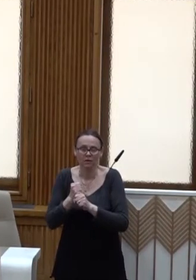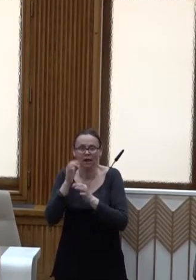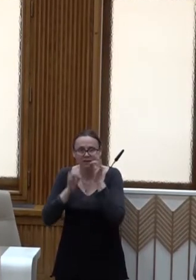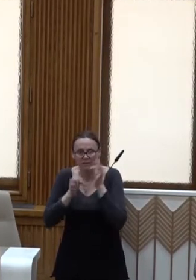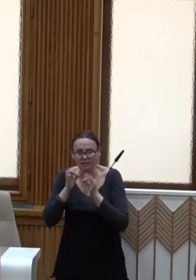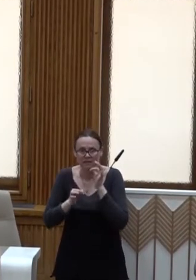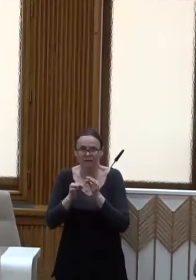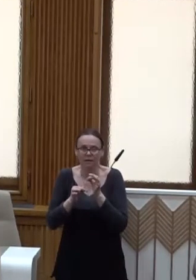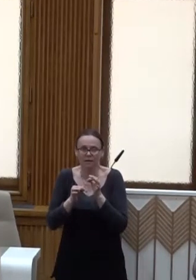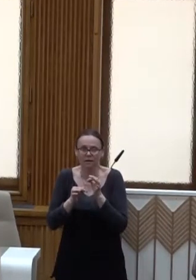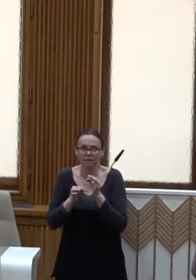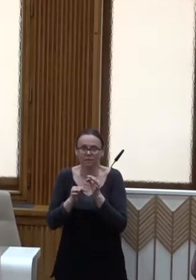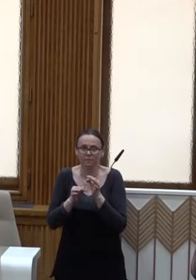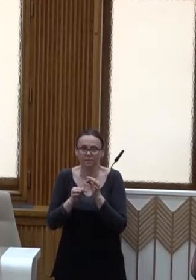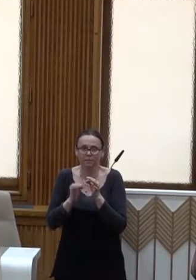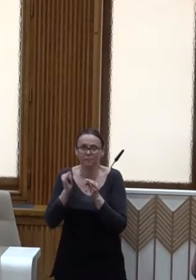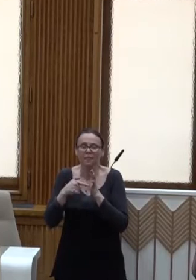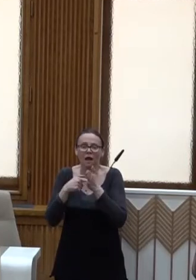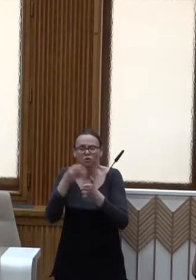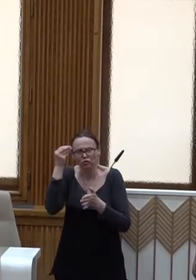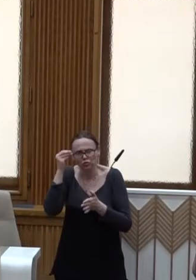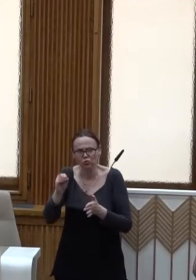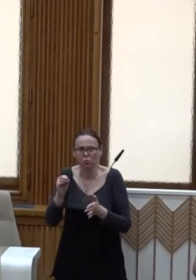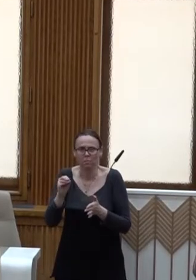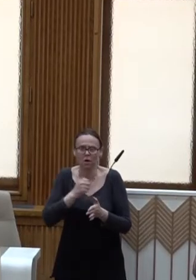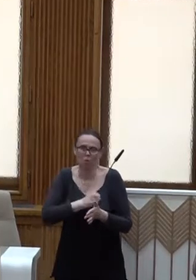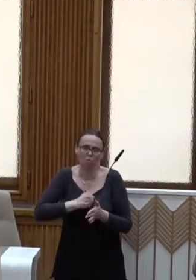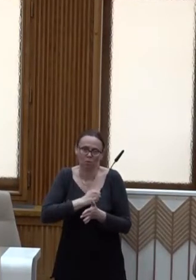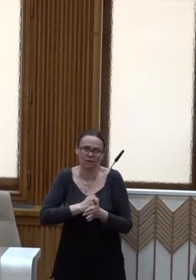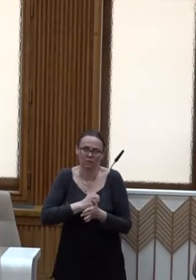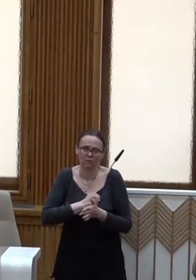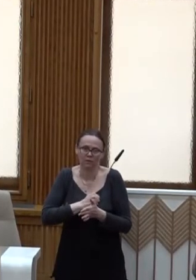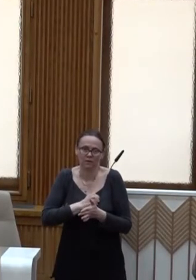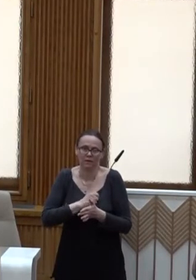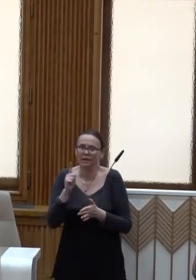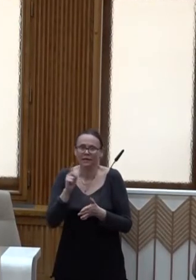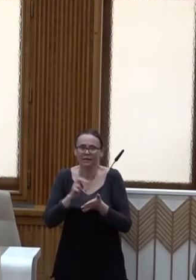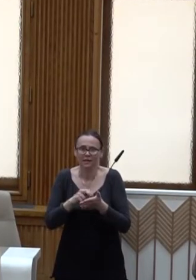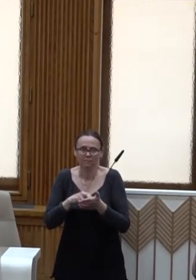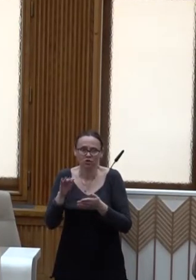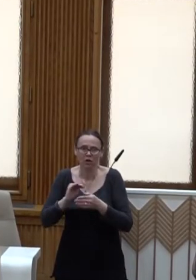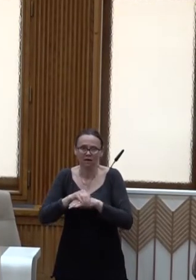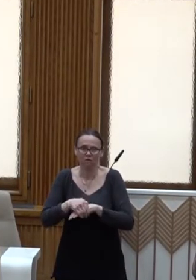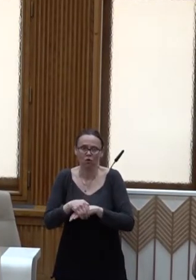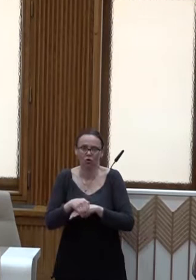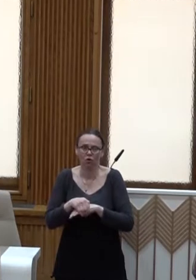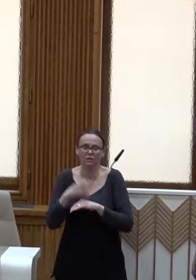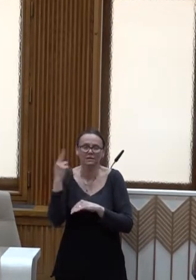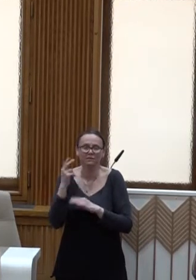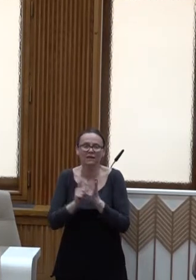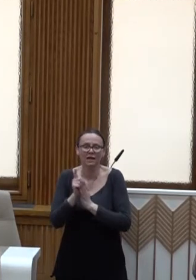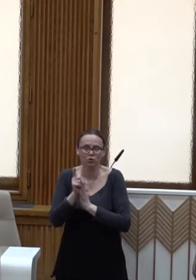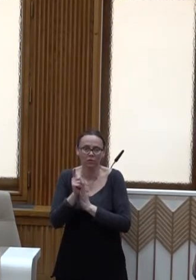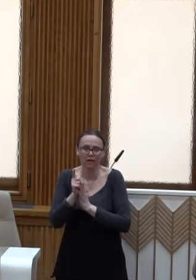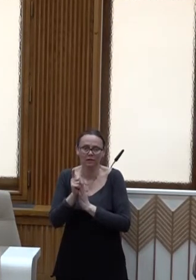testiranja, da pač kaže sume obolelosti, nima, ni pa še tukaj na voljo seveda